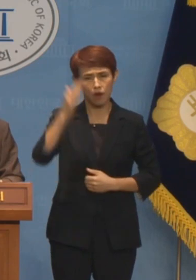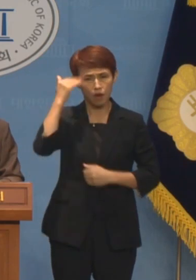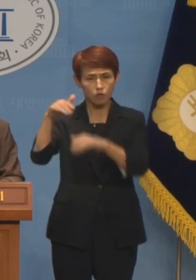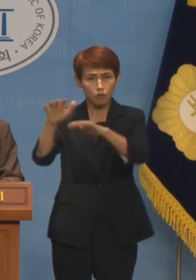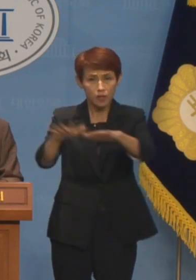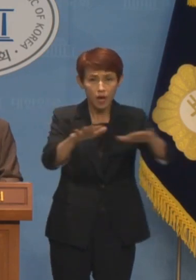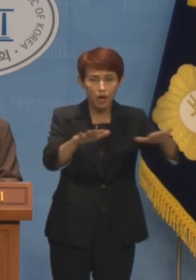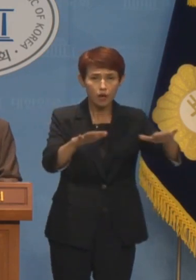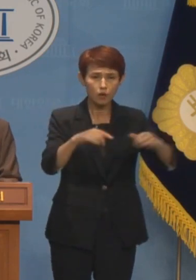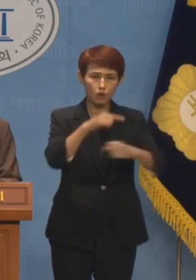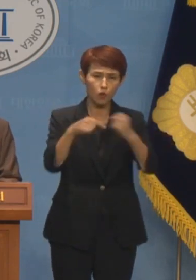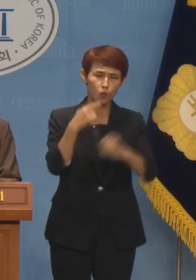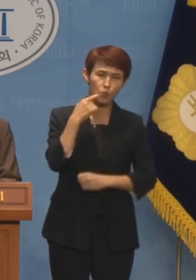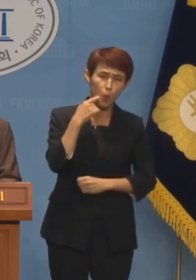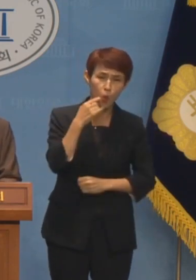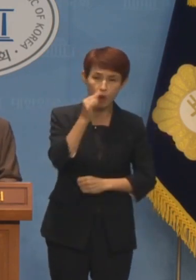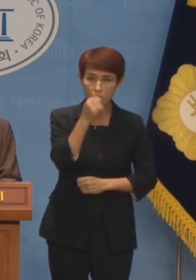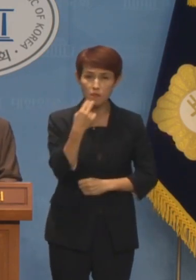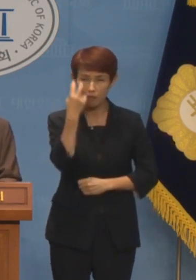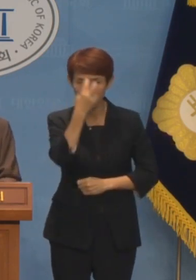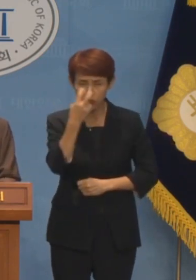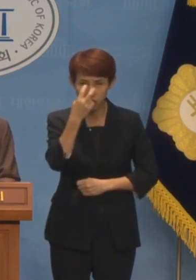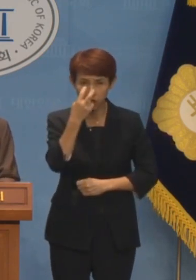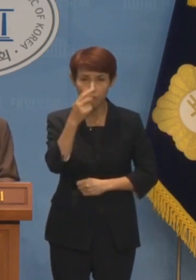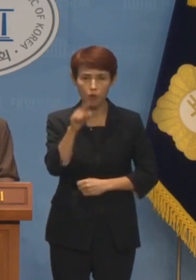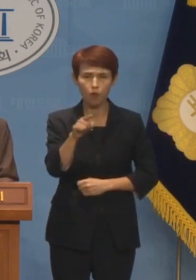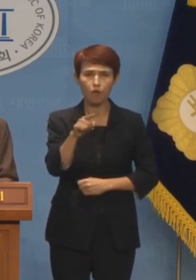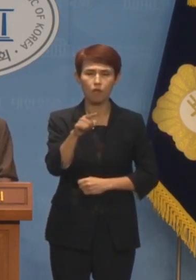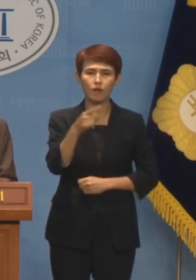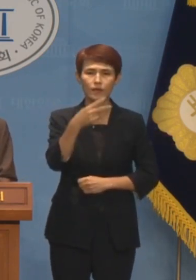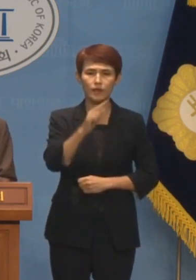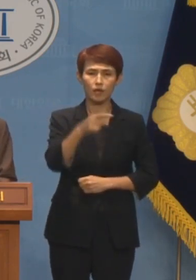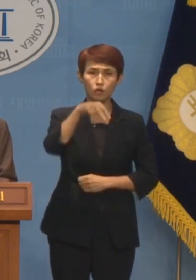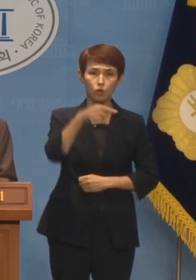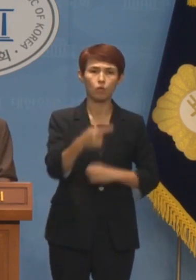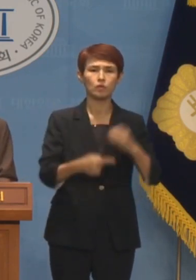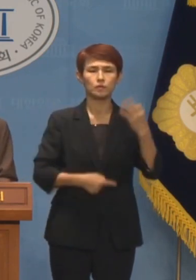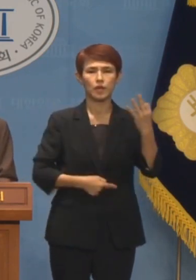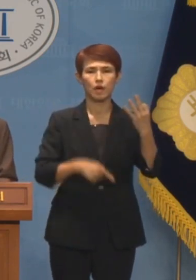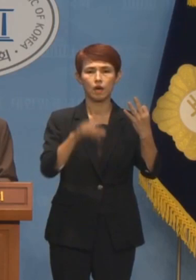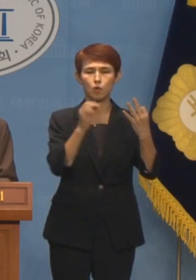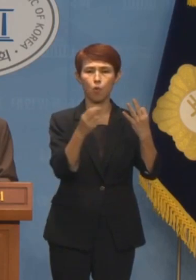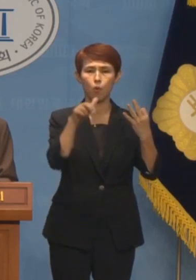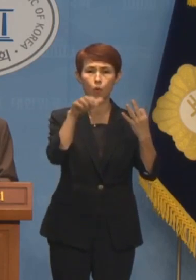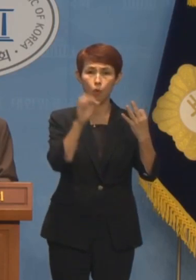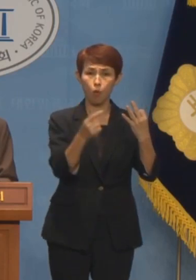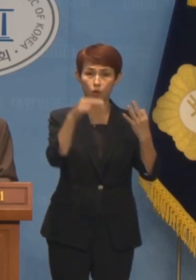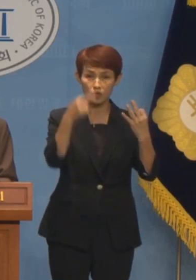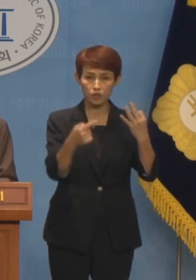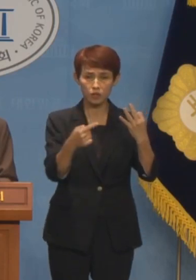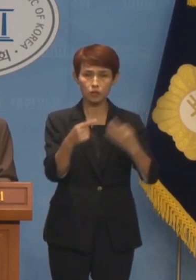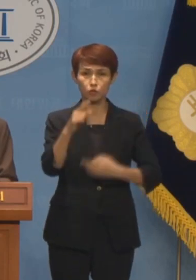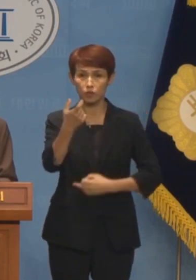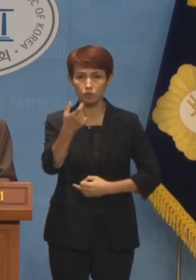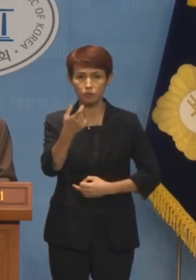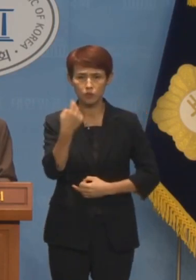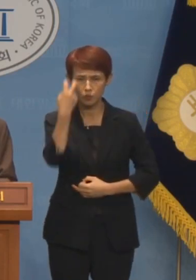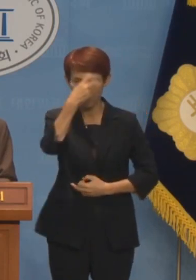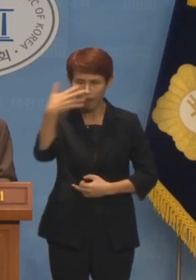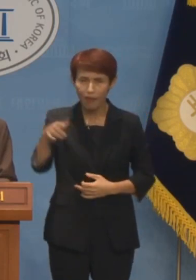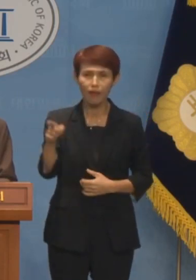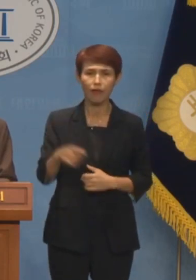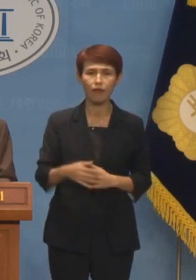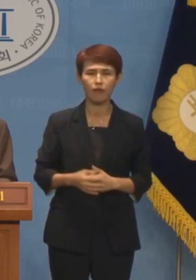방사능 조사 또한 알프스가 거르지 못한 탄소 14, 요오드, 코발트 60 등은 조사하지도 않았고